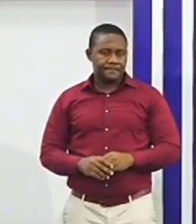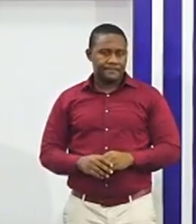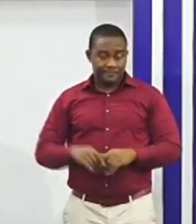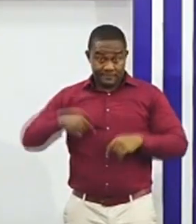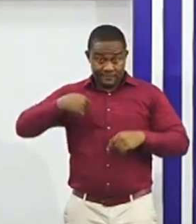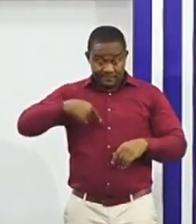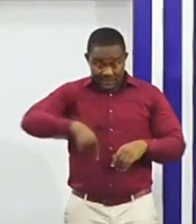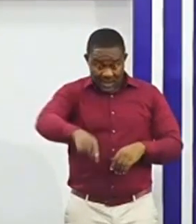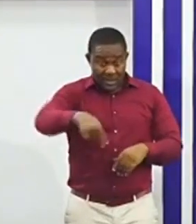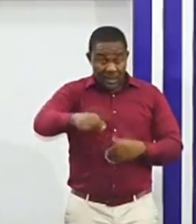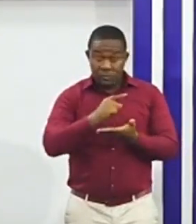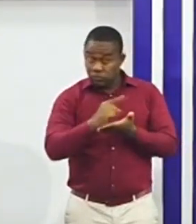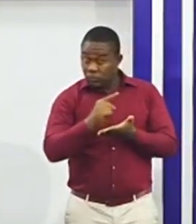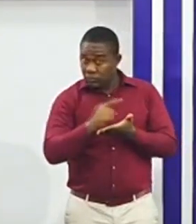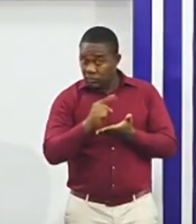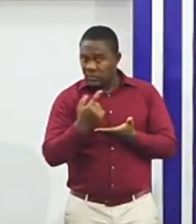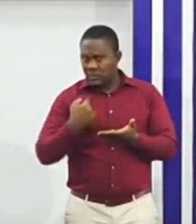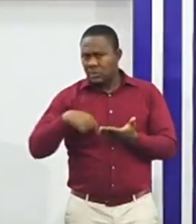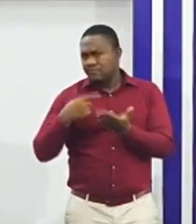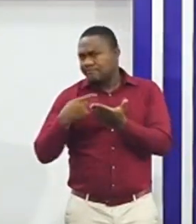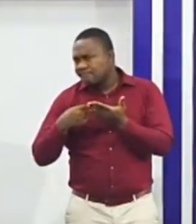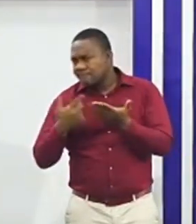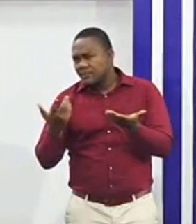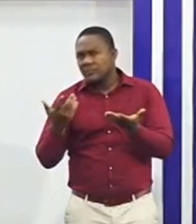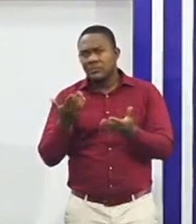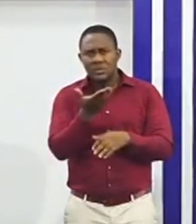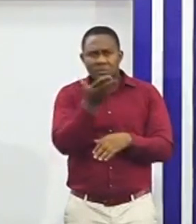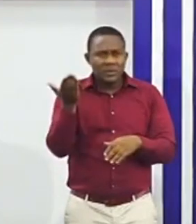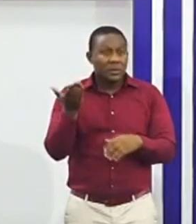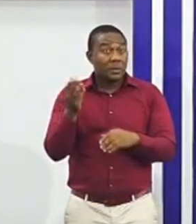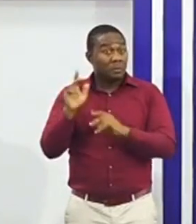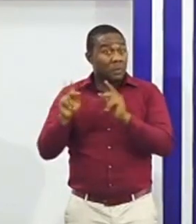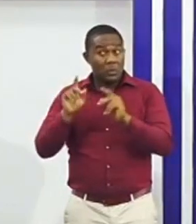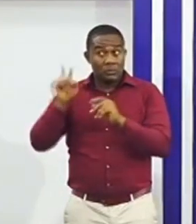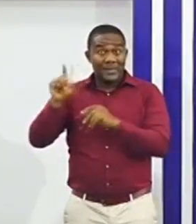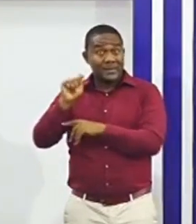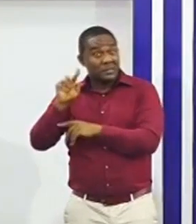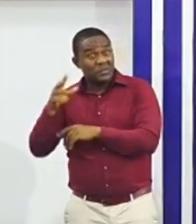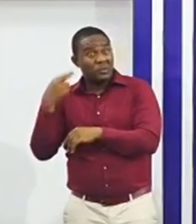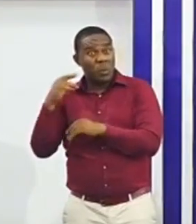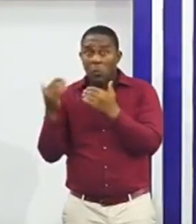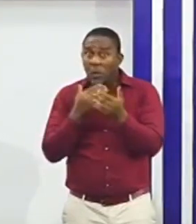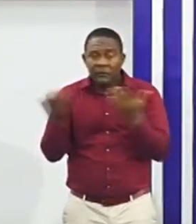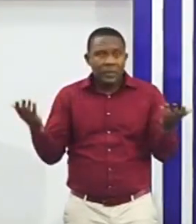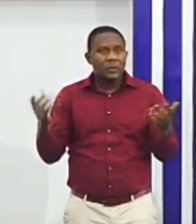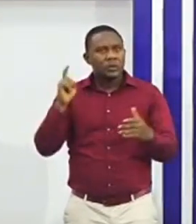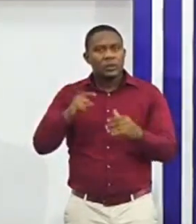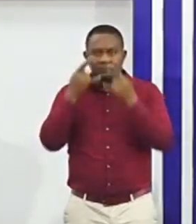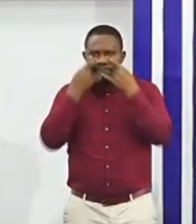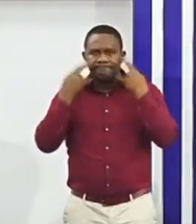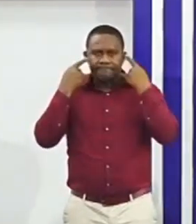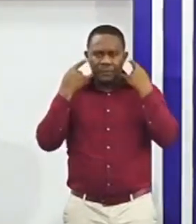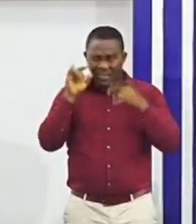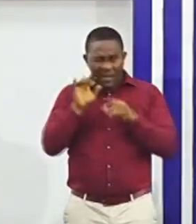manu ayel nga kone ayel bara ne a government tri libri sidri tutur kobra yuop ebe